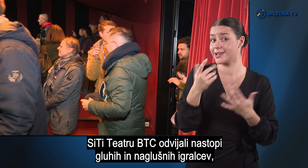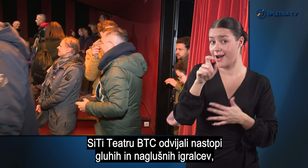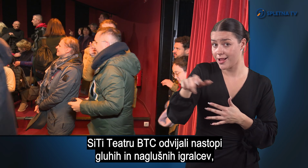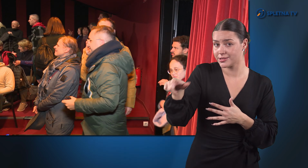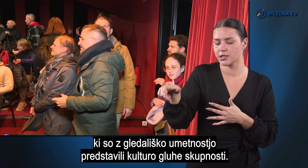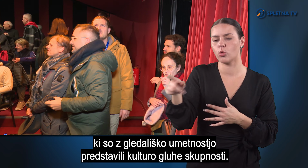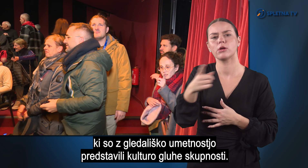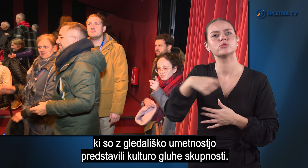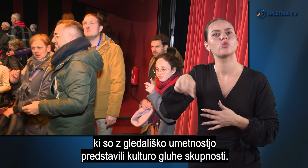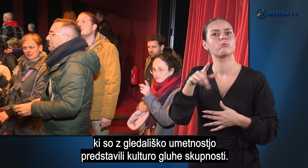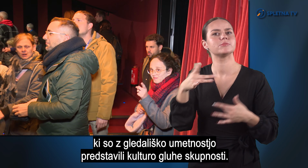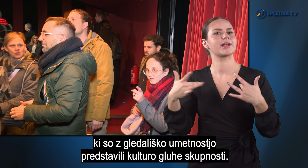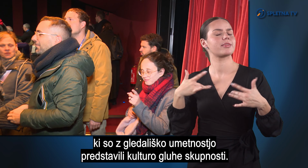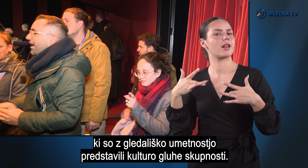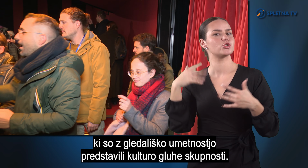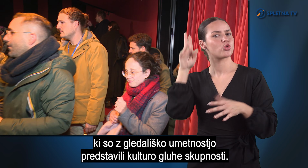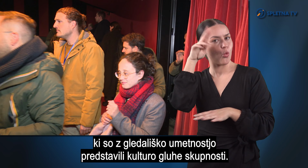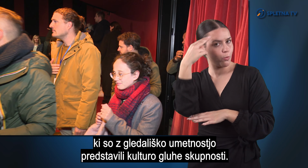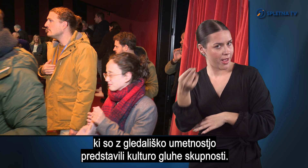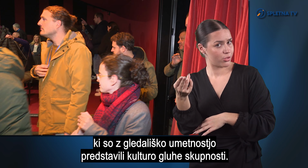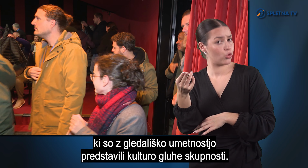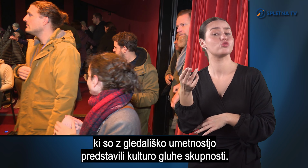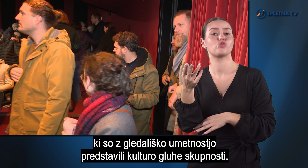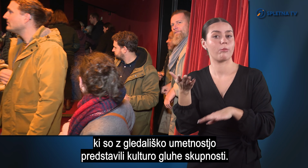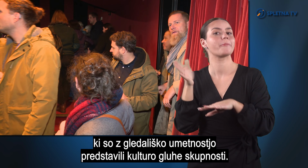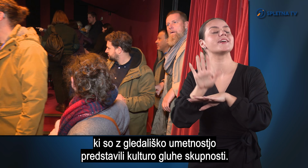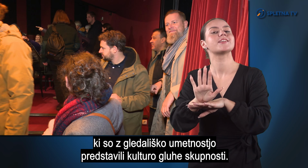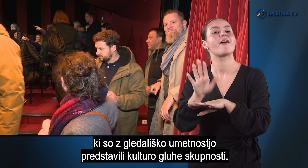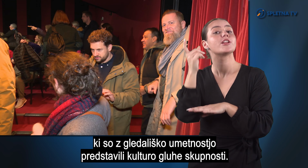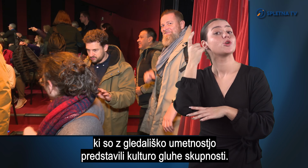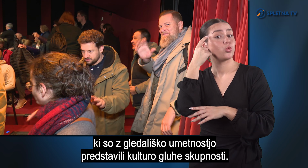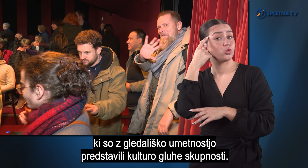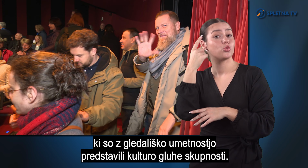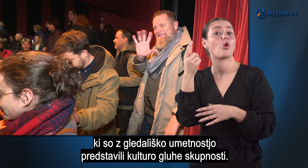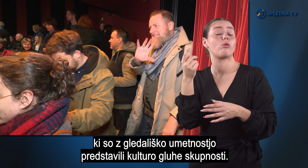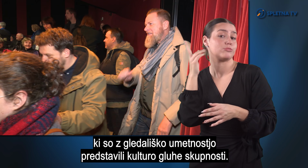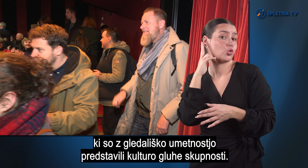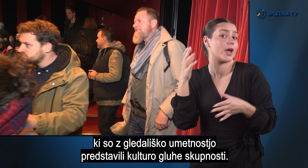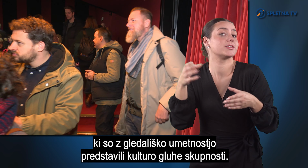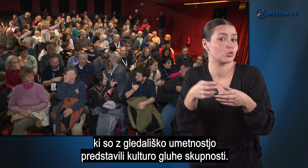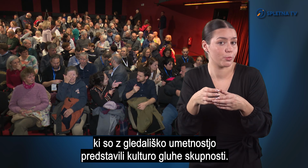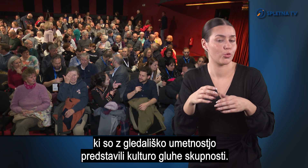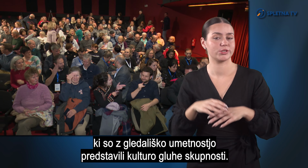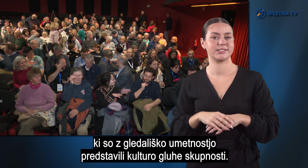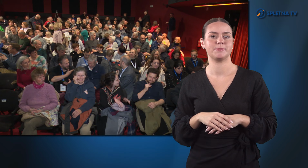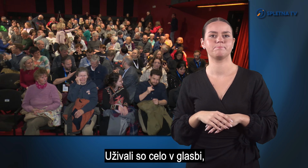z gledališko umetnostjo predstavili kulturo gluhe skupnosti.